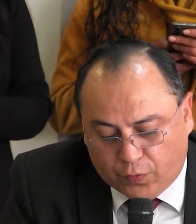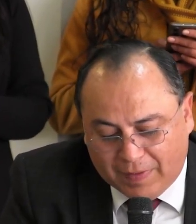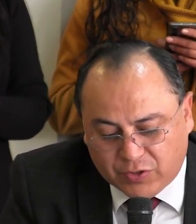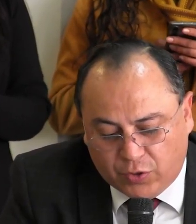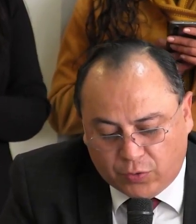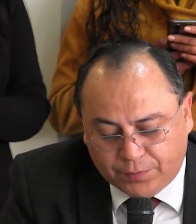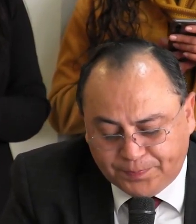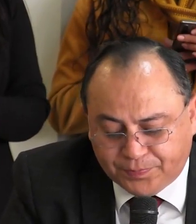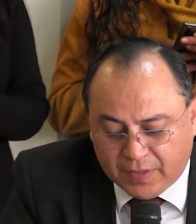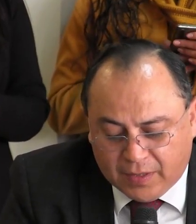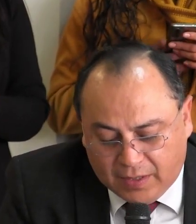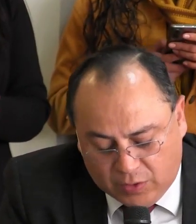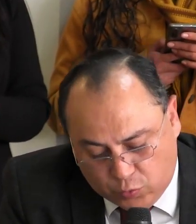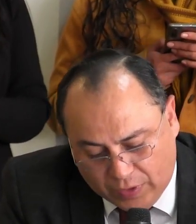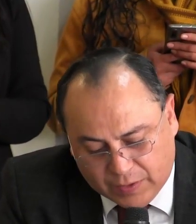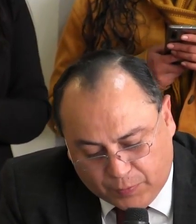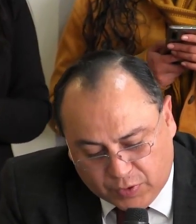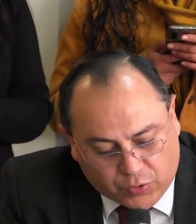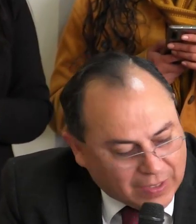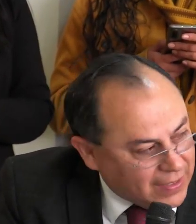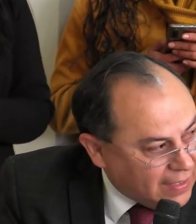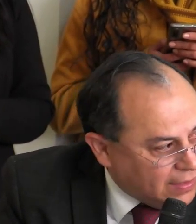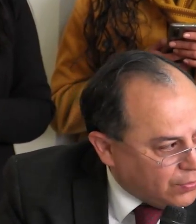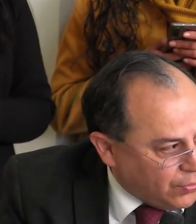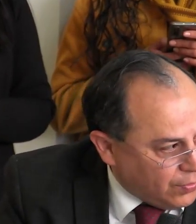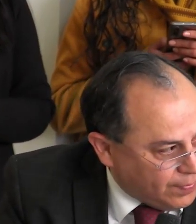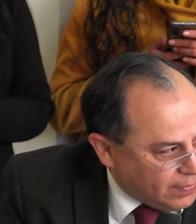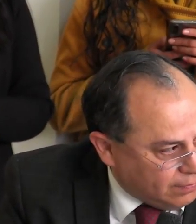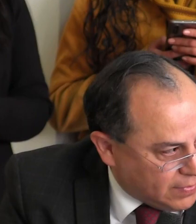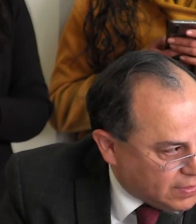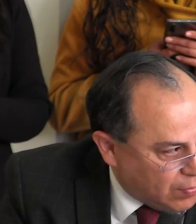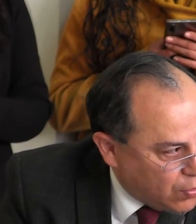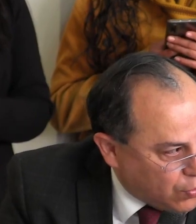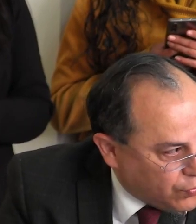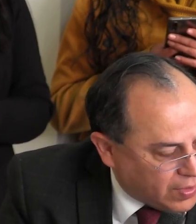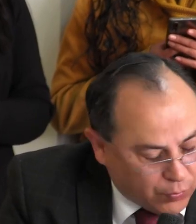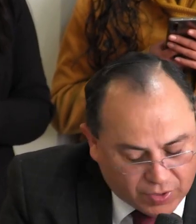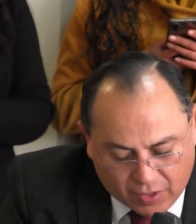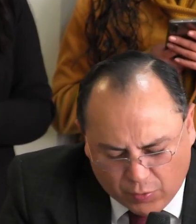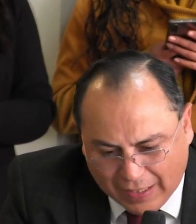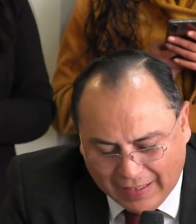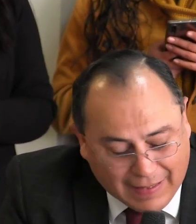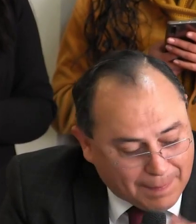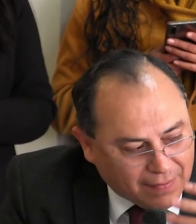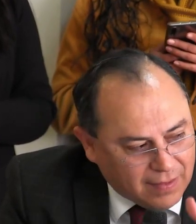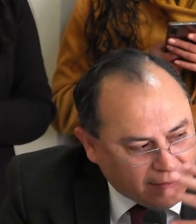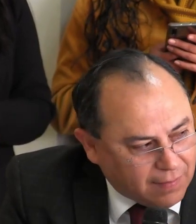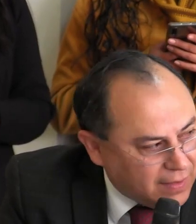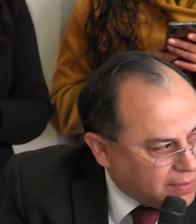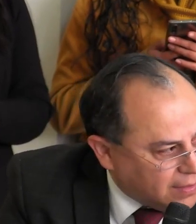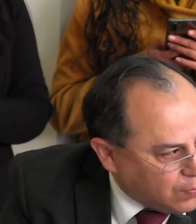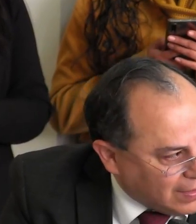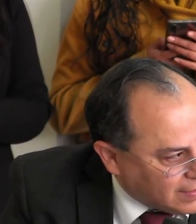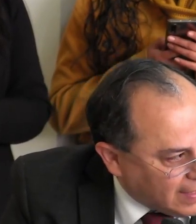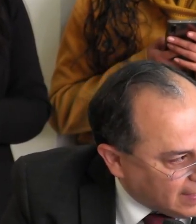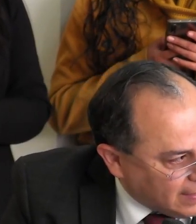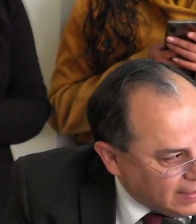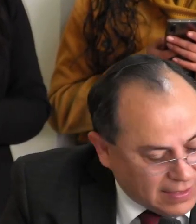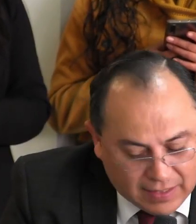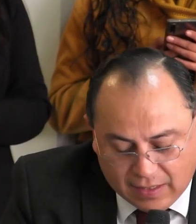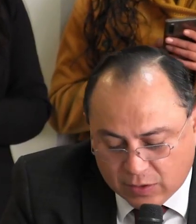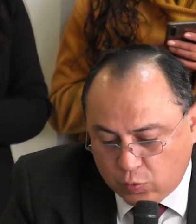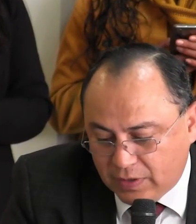Su formación y su exposición el día de hoy, desde luego, contribuyen, y ojalá independientemente de cuál